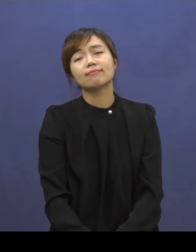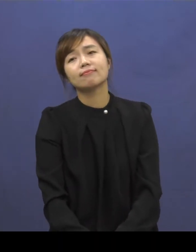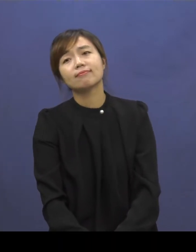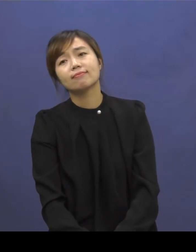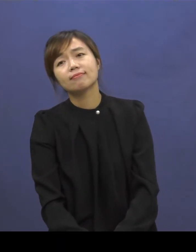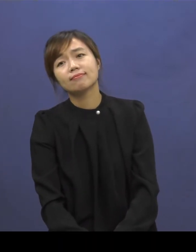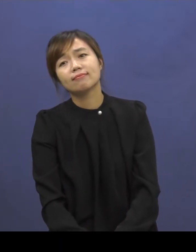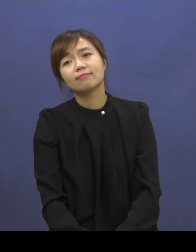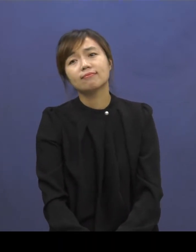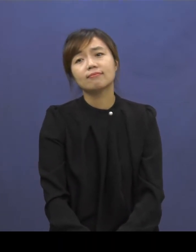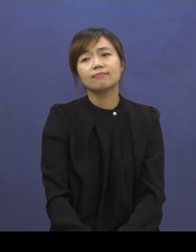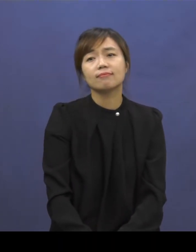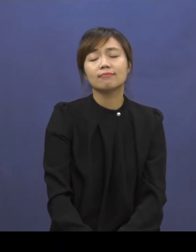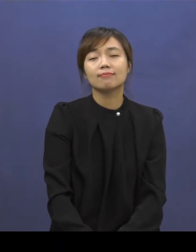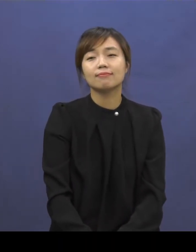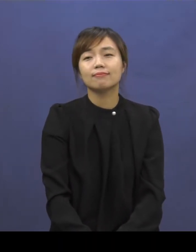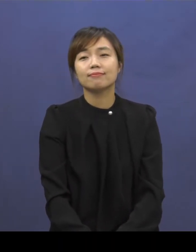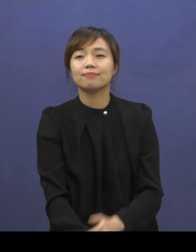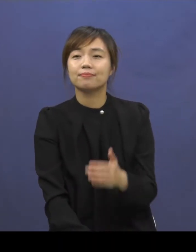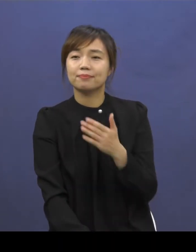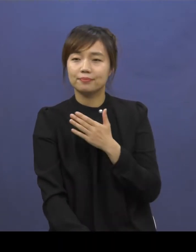내 주는 자비하셔서 내